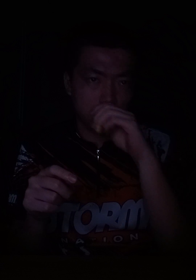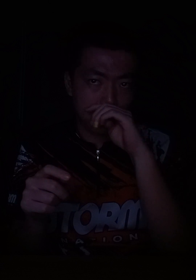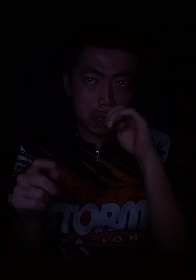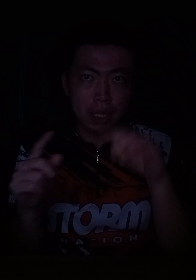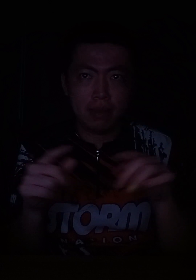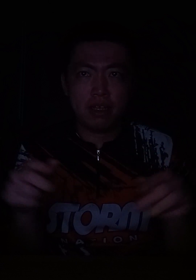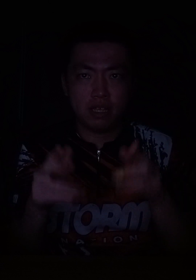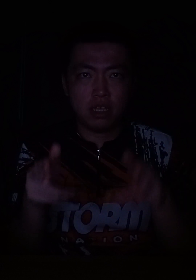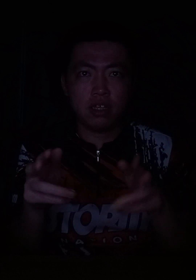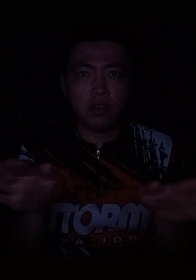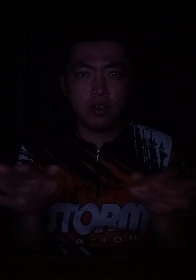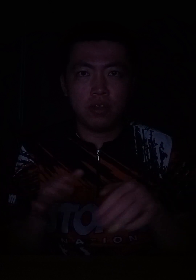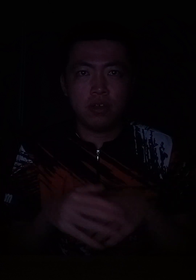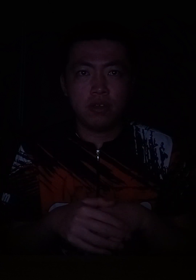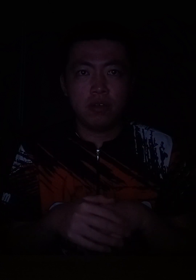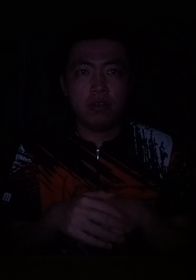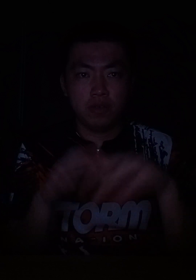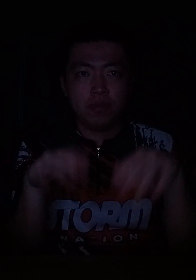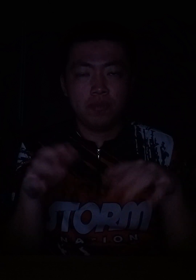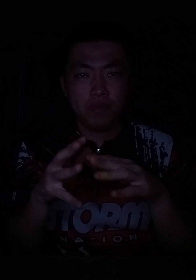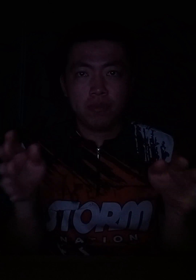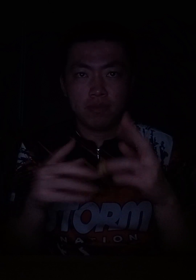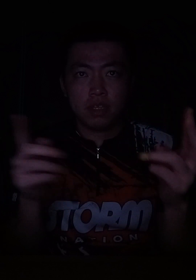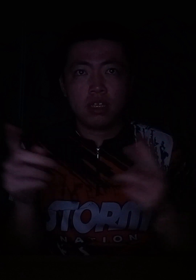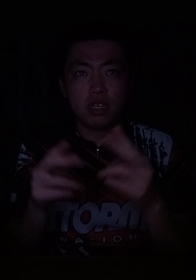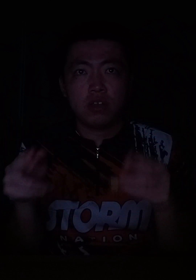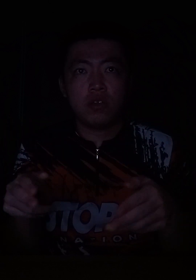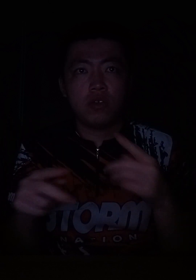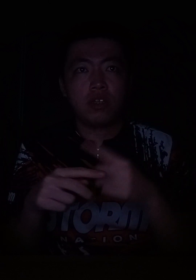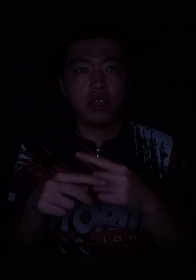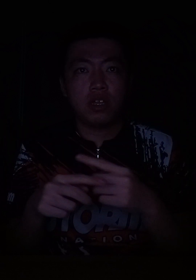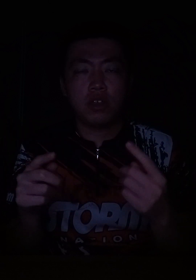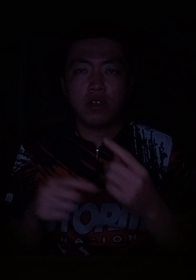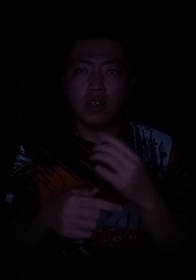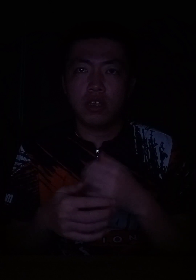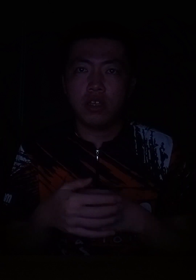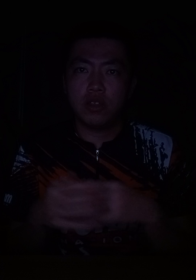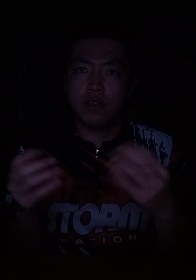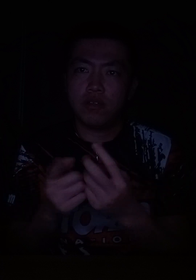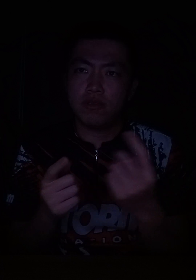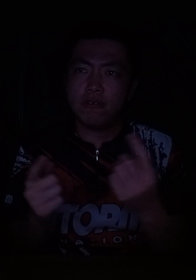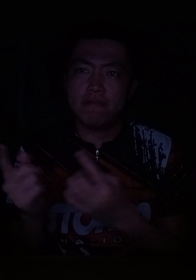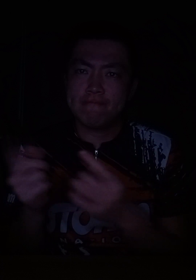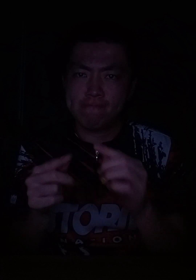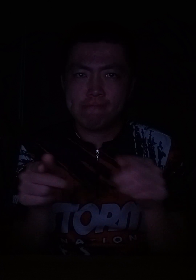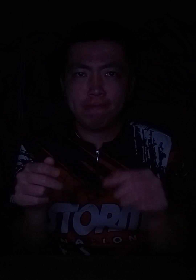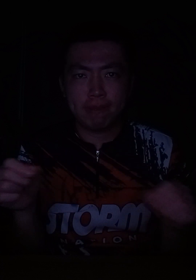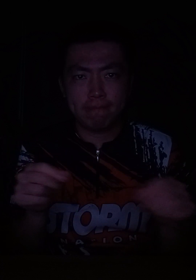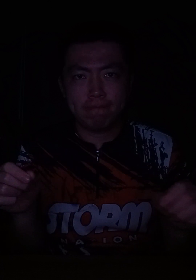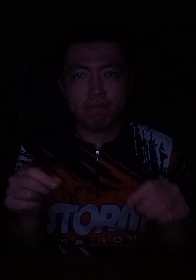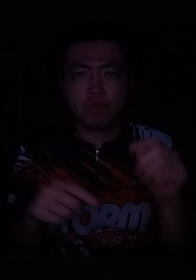1,700칸에 달하는데 현재까지 교체된 건 절반도 안 되고 내구 연한을 넘긴 전기 설비 교체율도